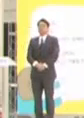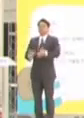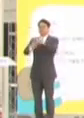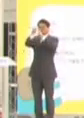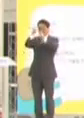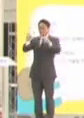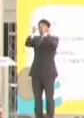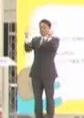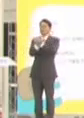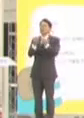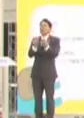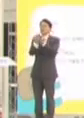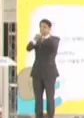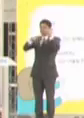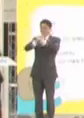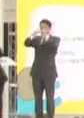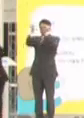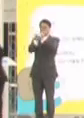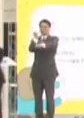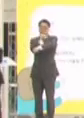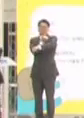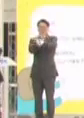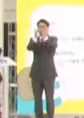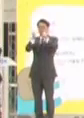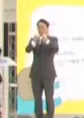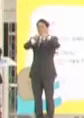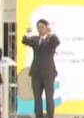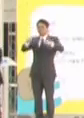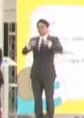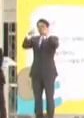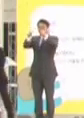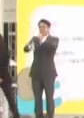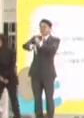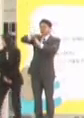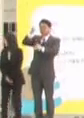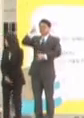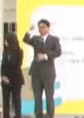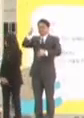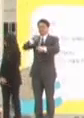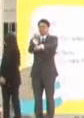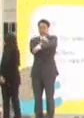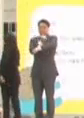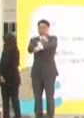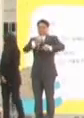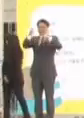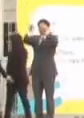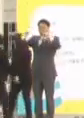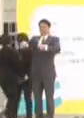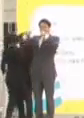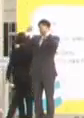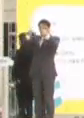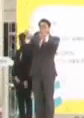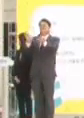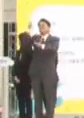화성시 사회 발전을 위해 노력하시는 사회복지 유공재단 표창이 있겠습니다. 먼저 화성시장 표창이 있겠습니다. 시상은 최인석